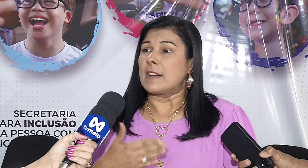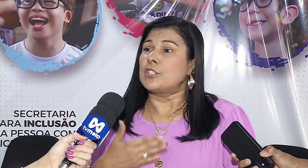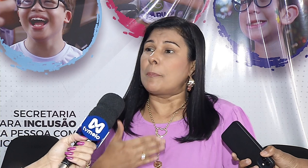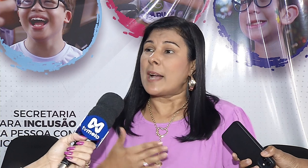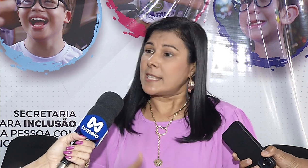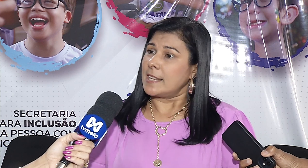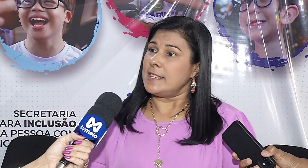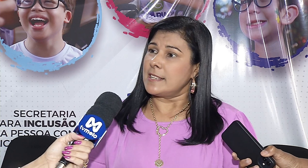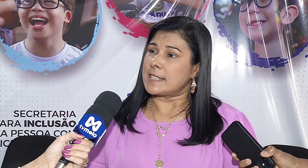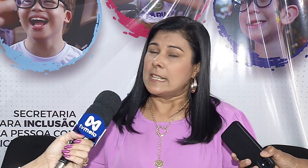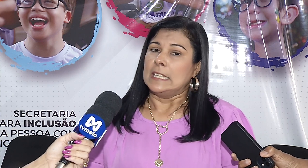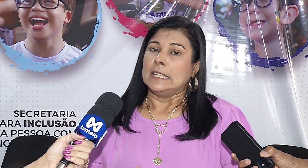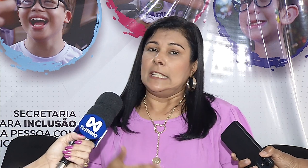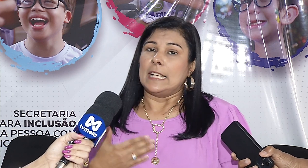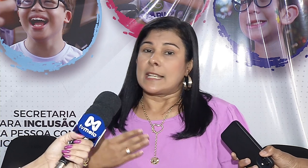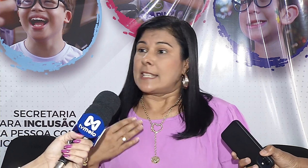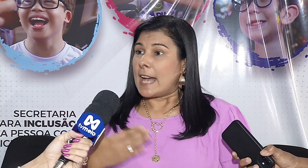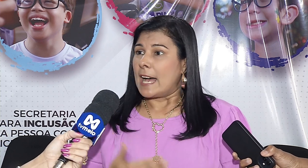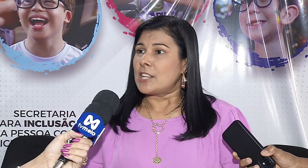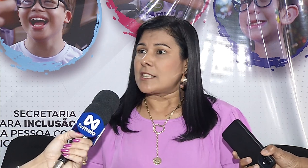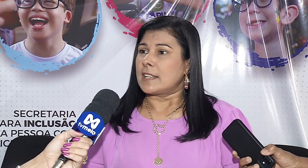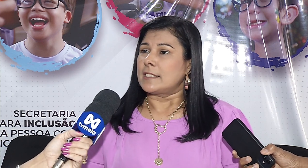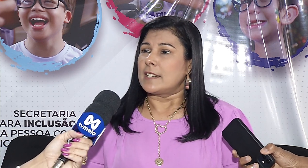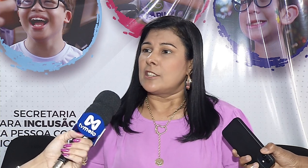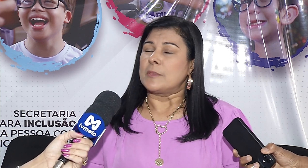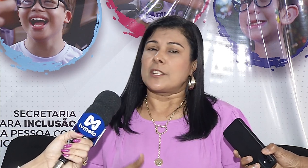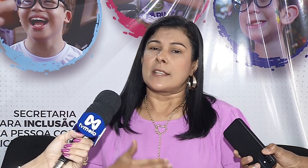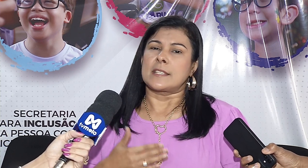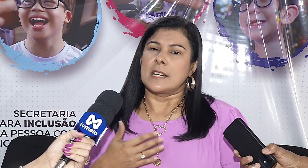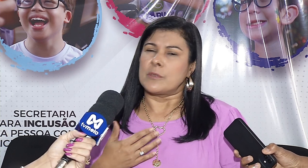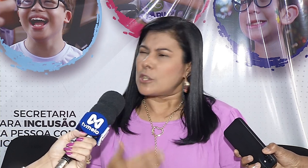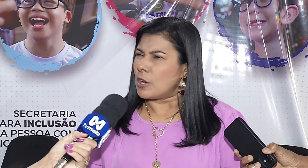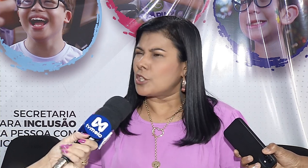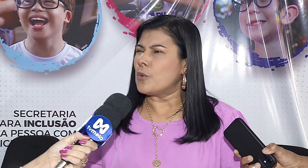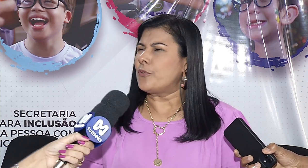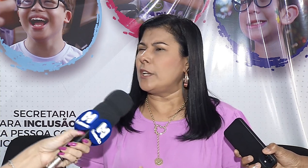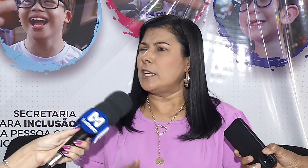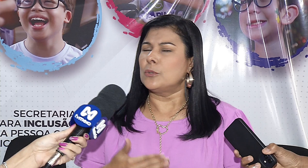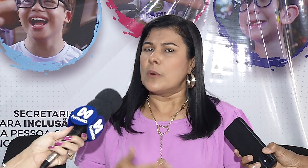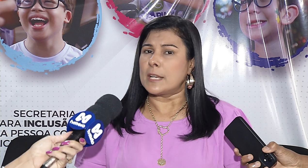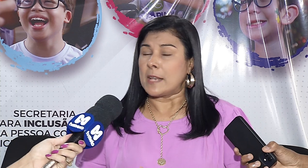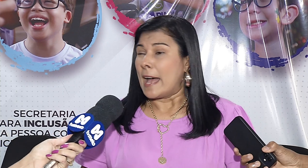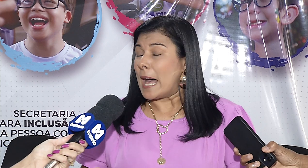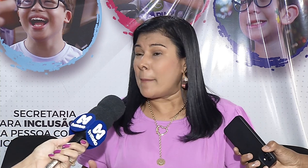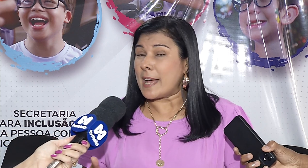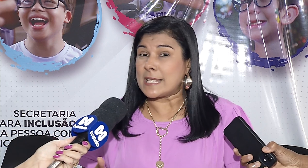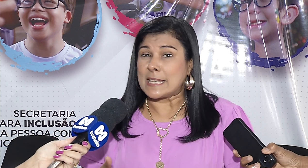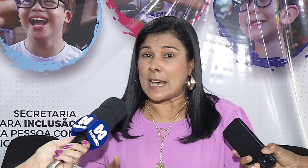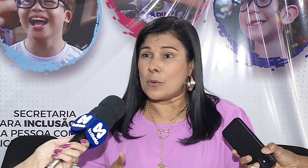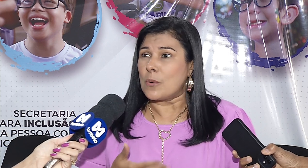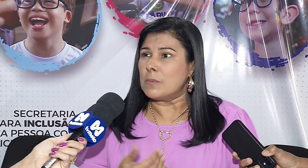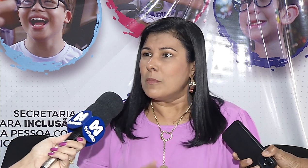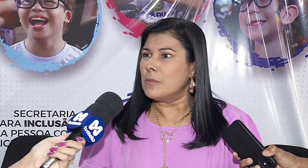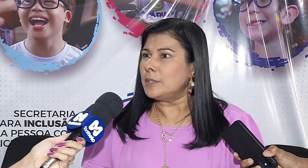precisava de parcerias. E a SEAD, a Secretaria de Administração, Escola de Governo, abraçaram com